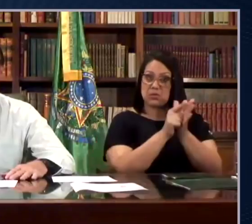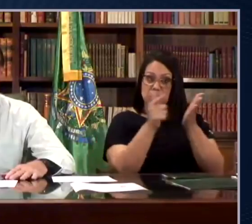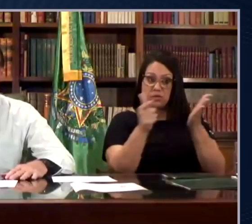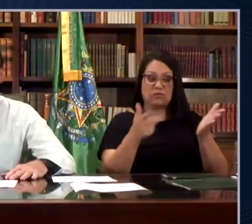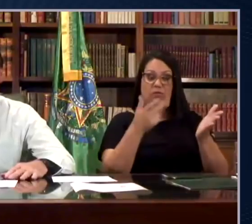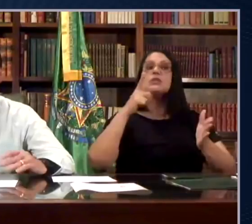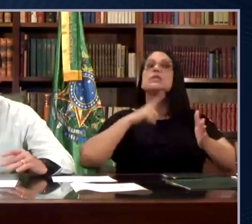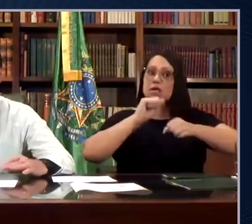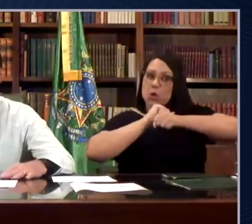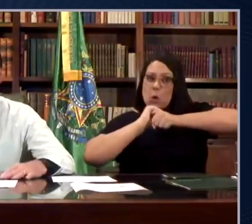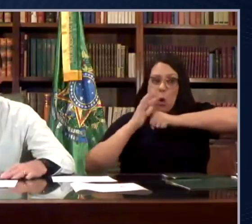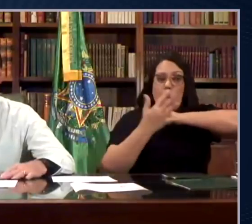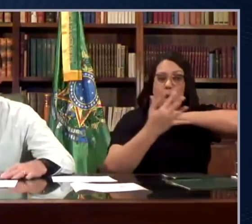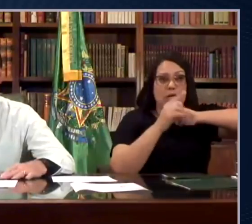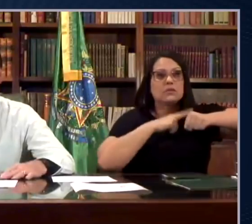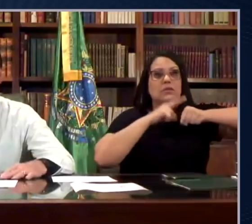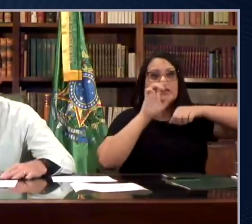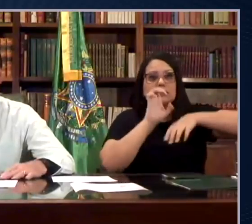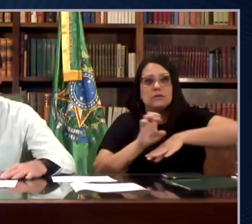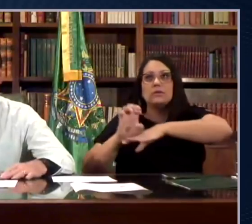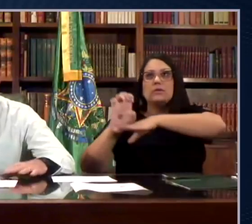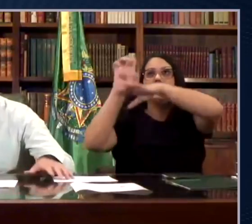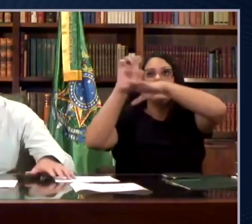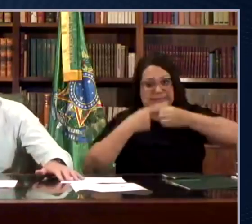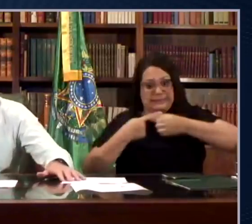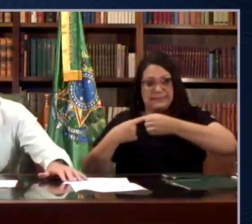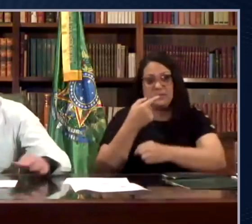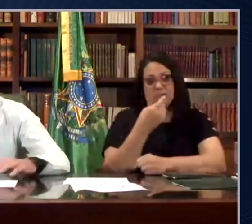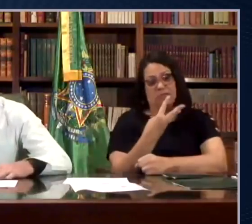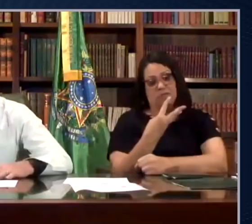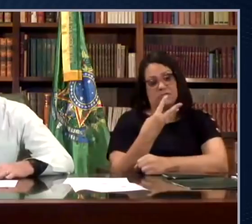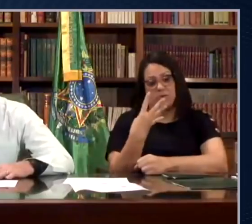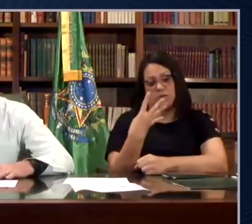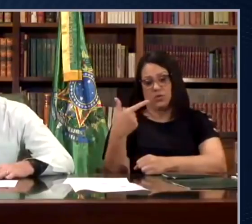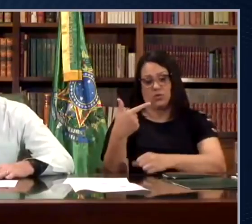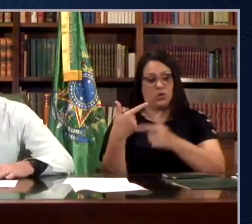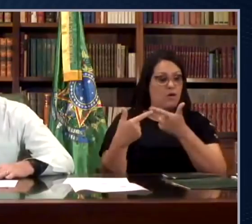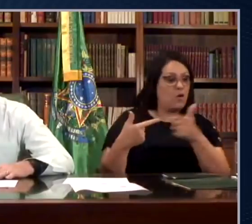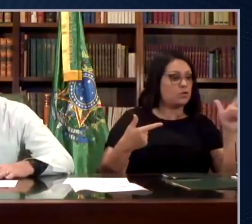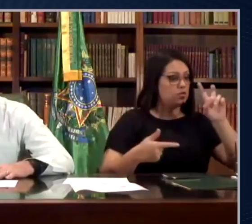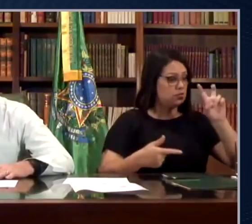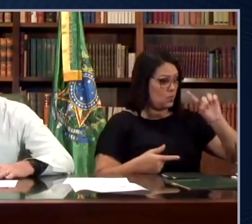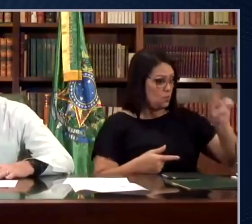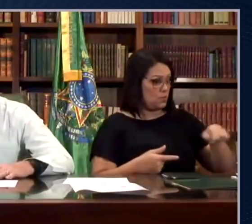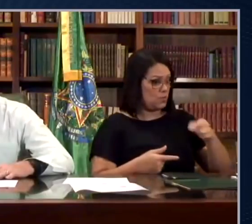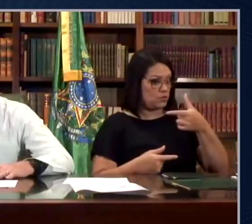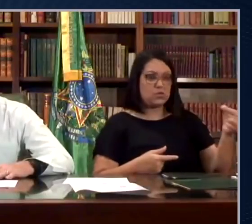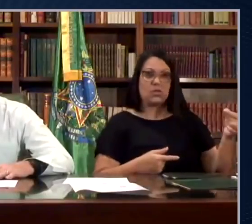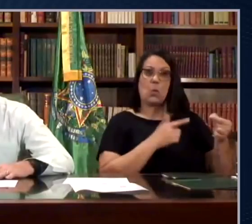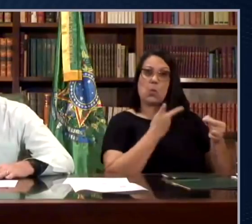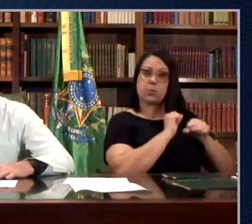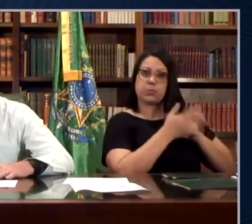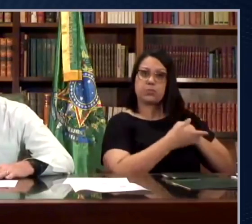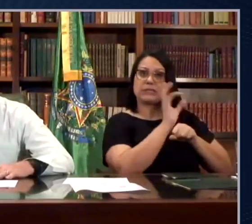em 342 cidades. Outras 5.200 estão fora. Portanto, como